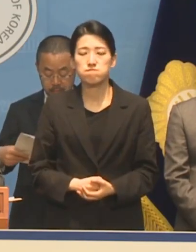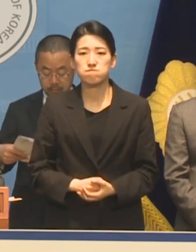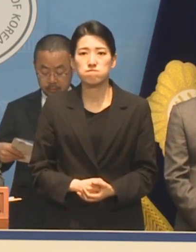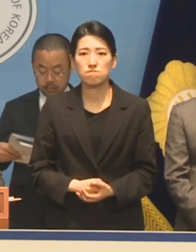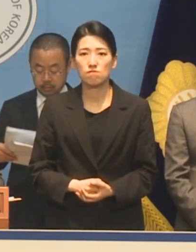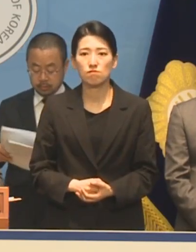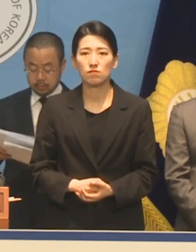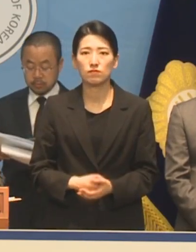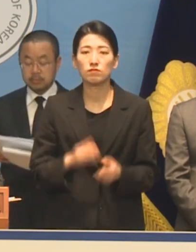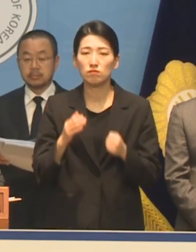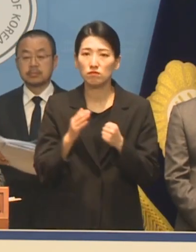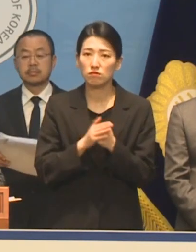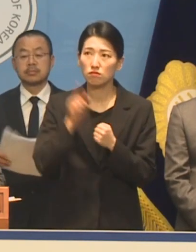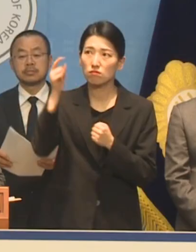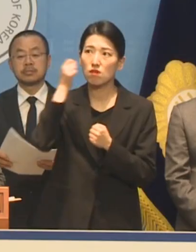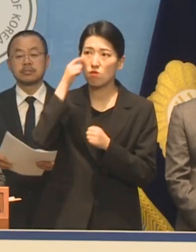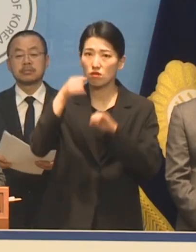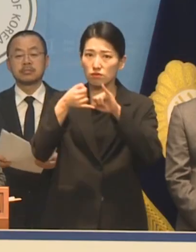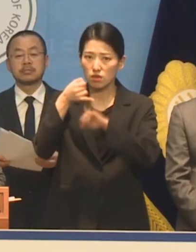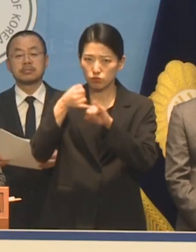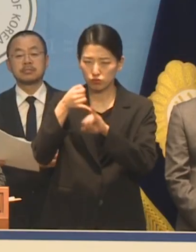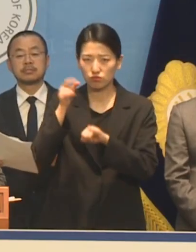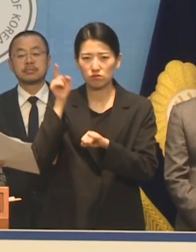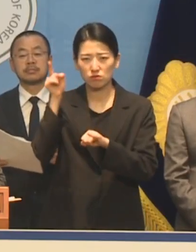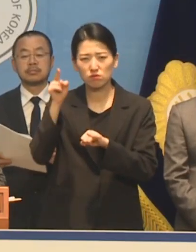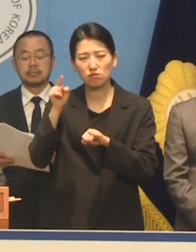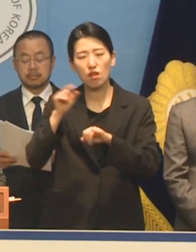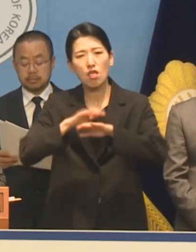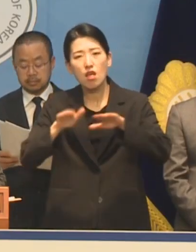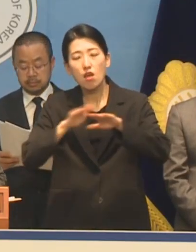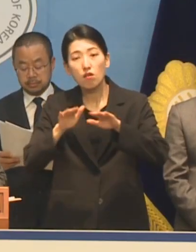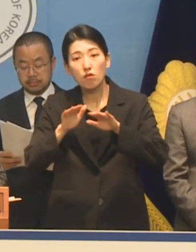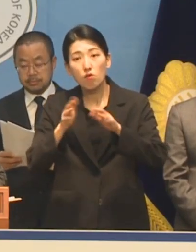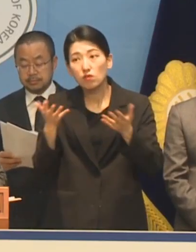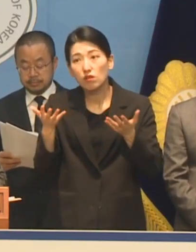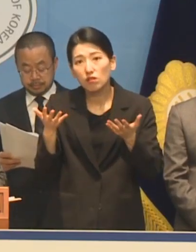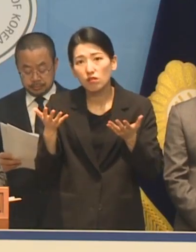회장이 이런 임금 체불을 비롯해서 해결을 하지 않는다면